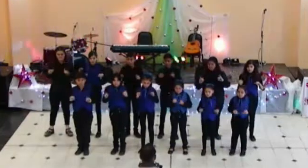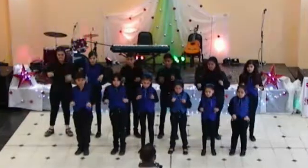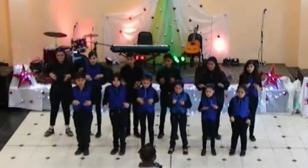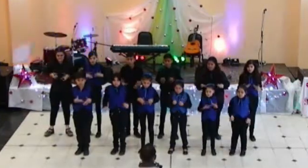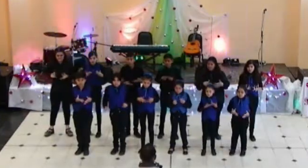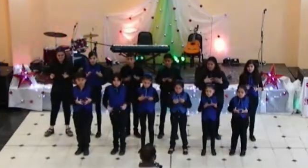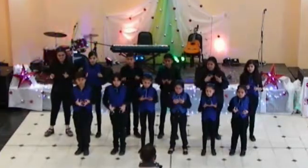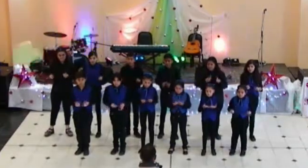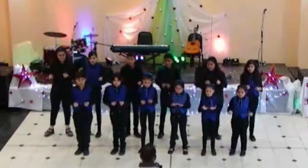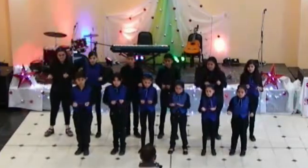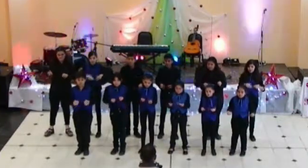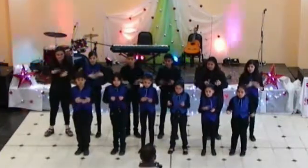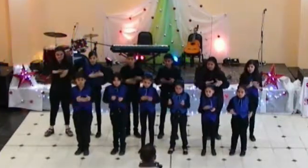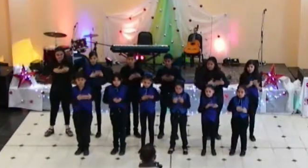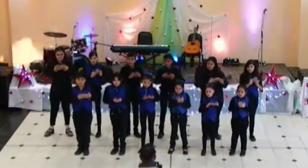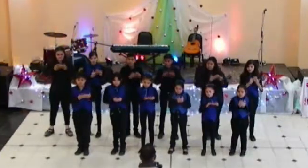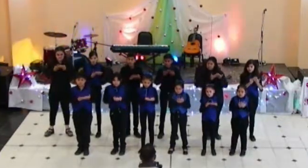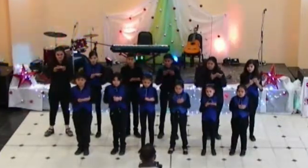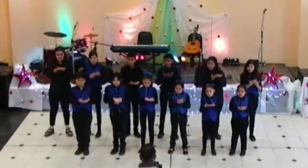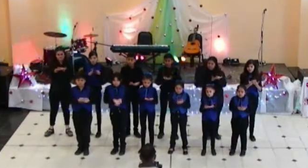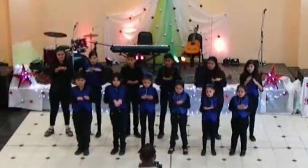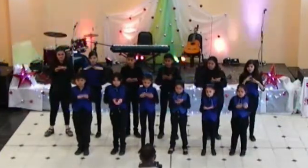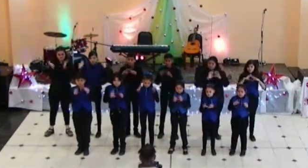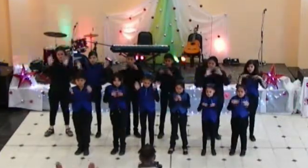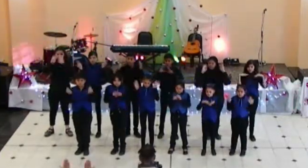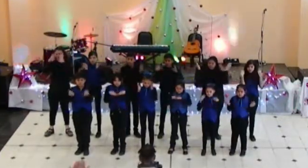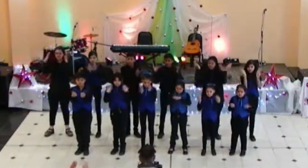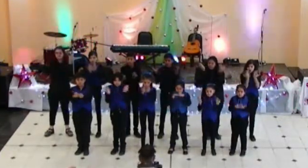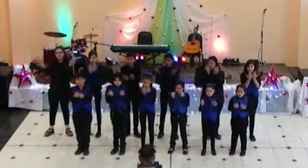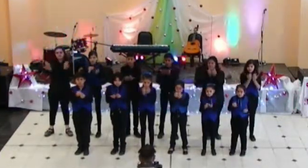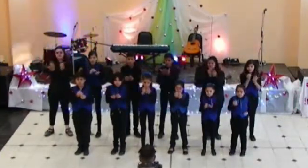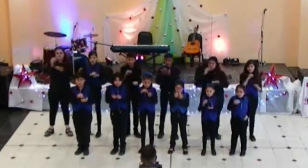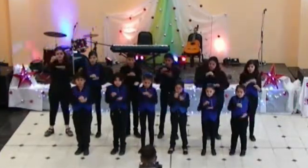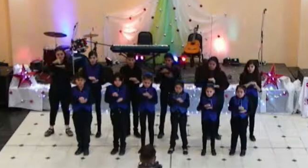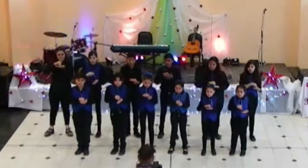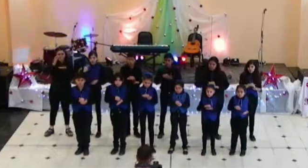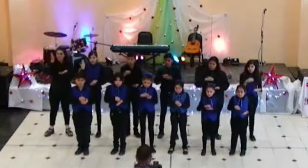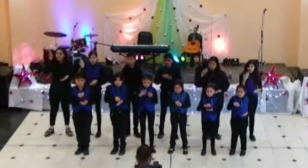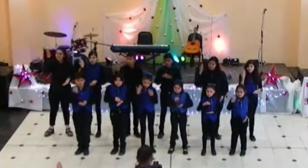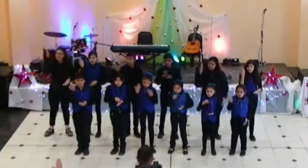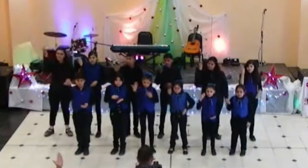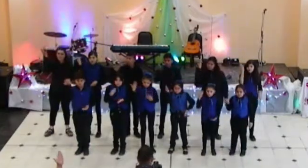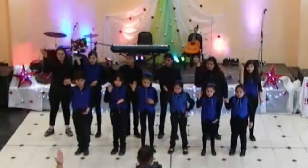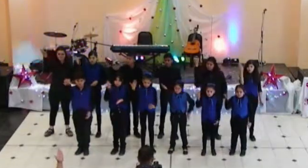la luz del Brilla que el mundo entero pide más